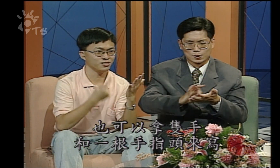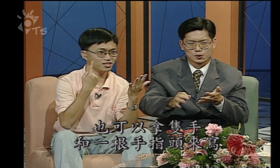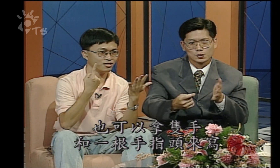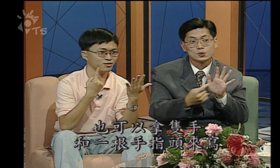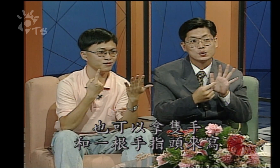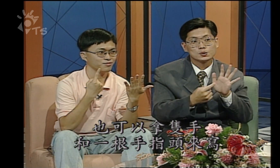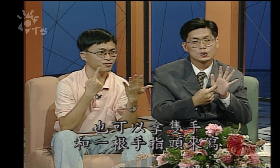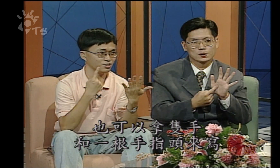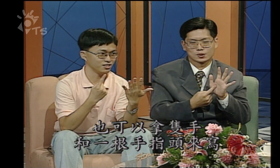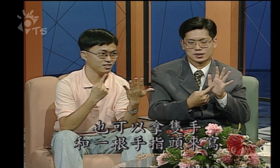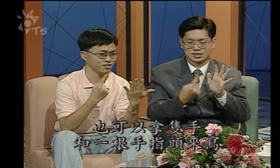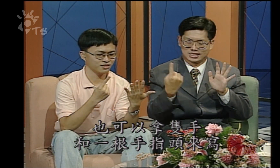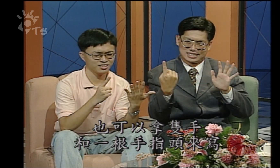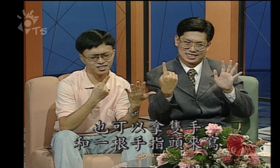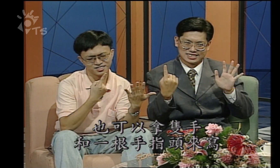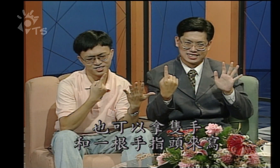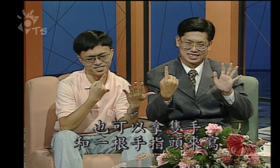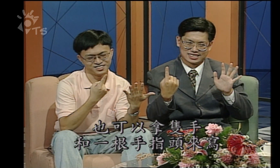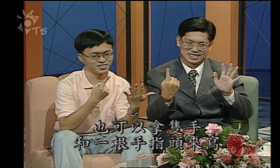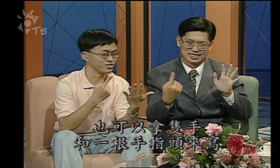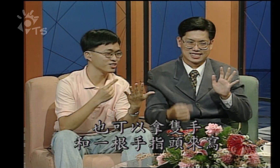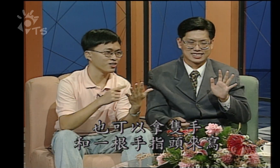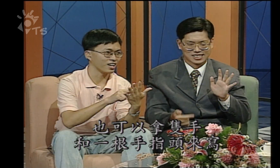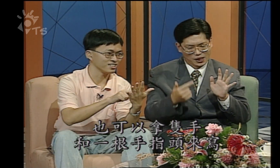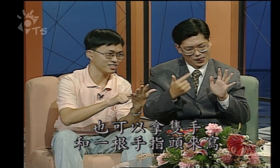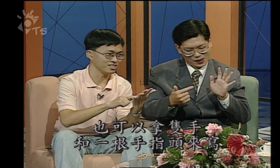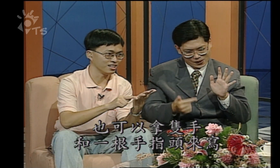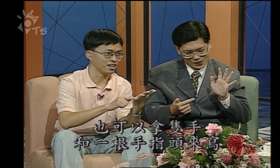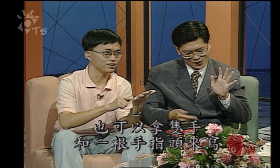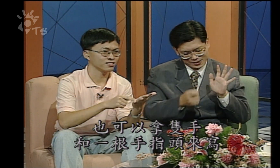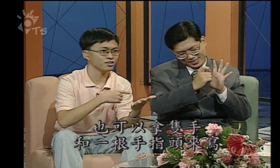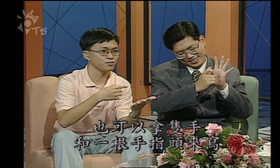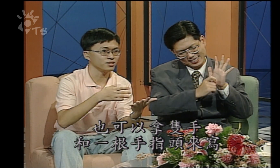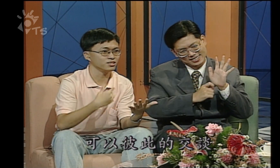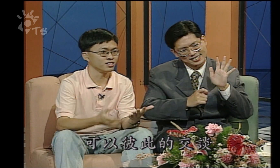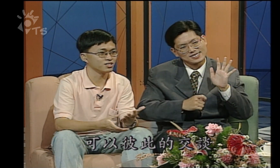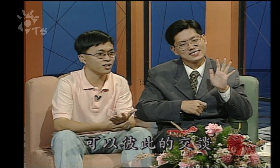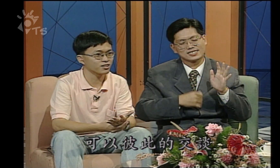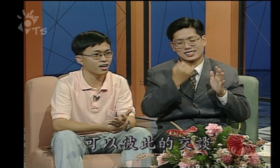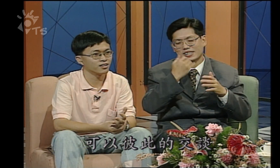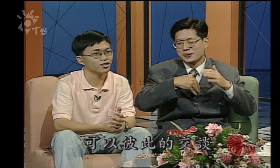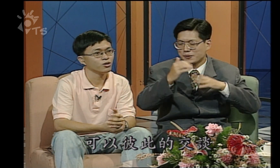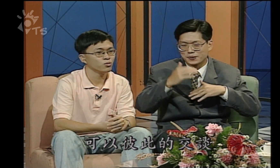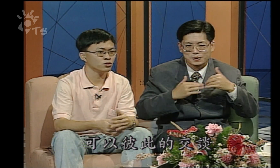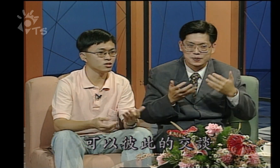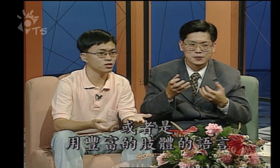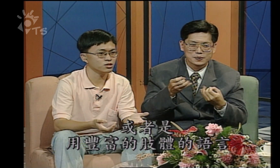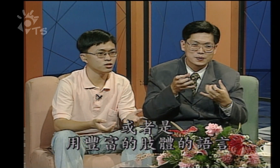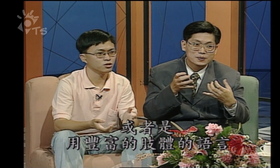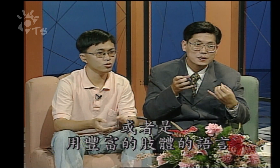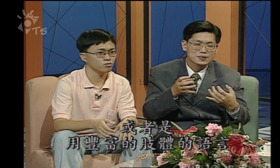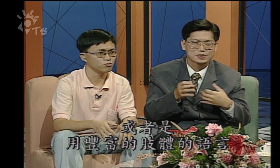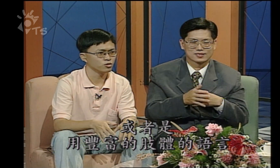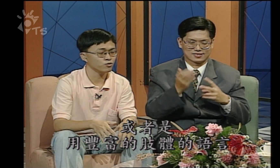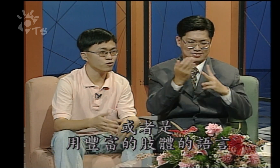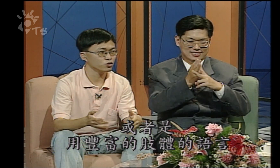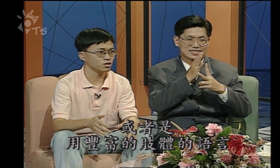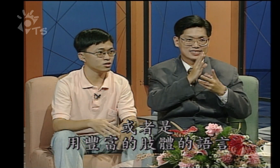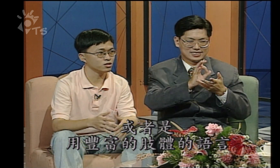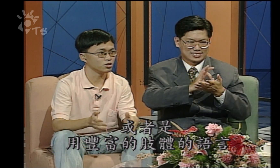只。一根手指头来写啊，可以彼此的交谈，或者是用丰富的肢体的